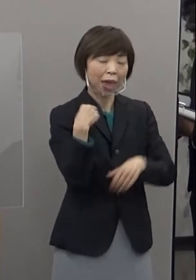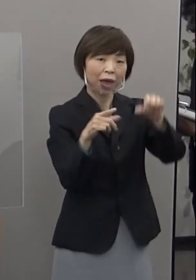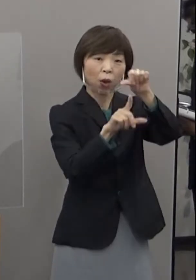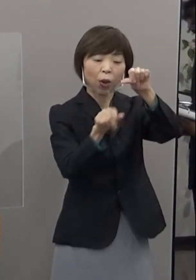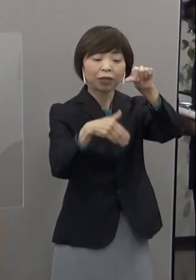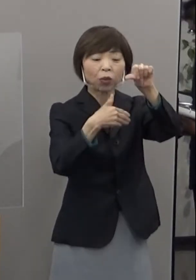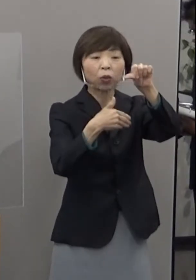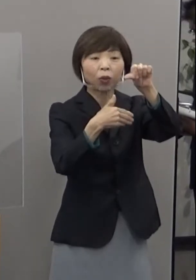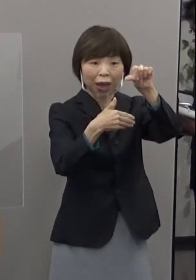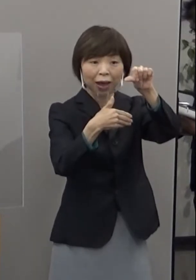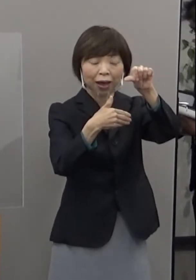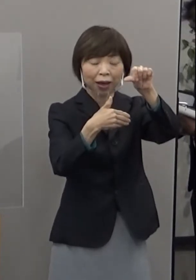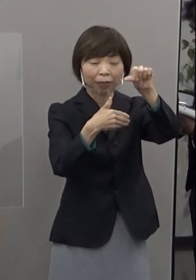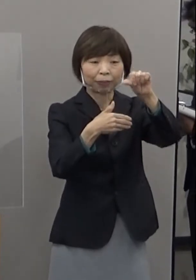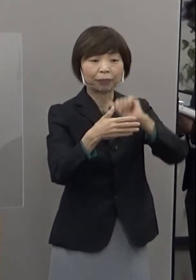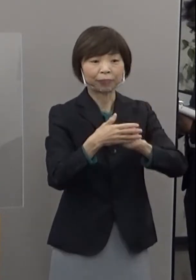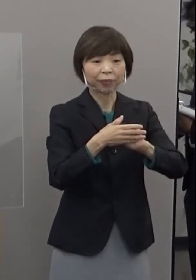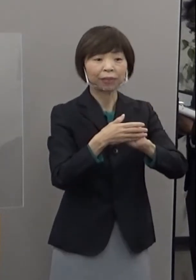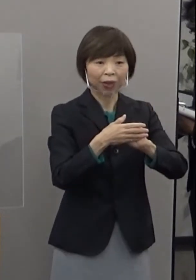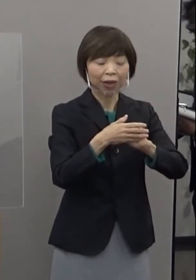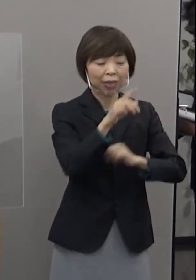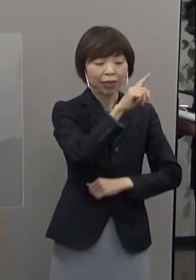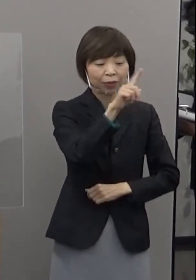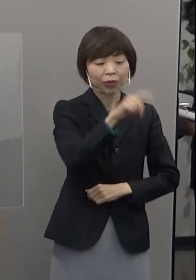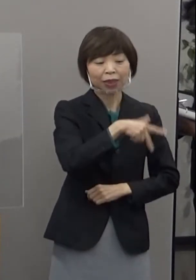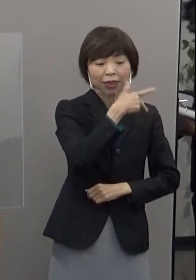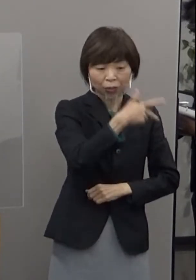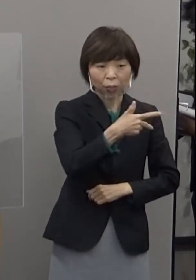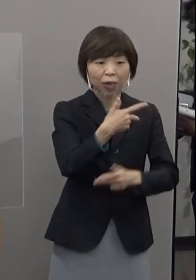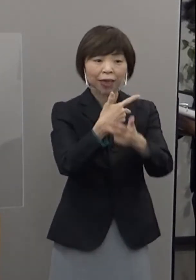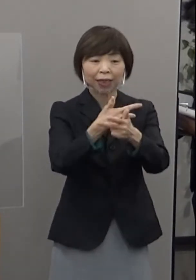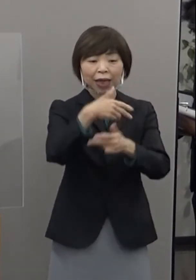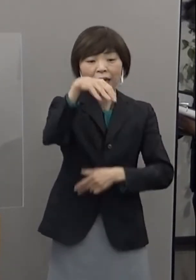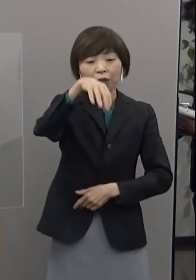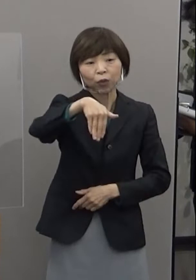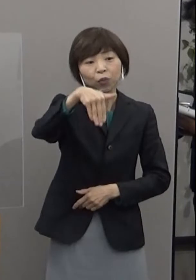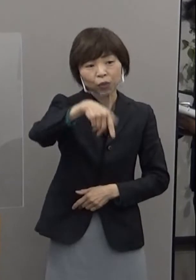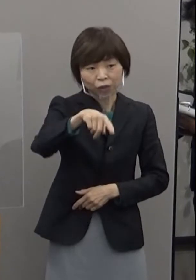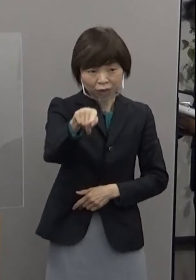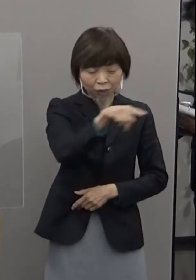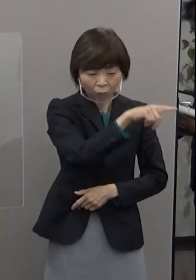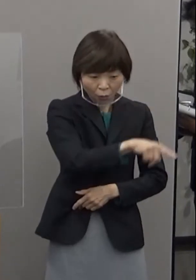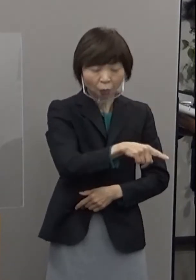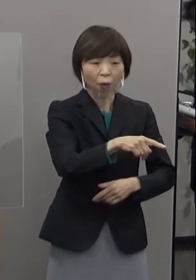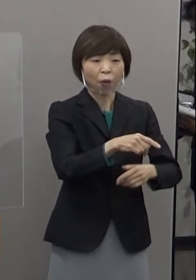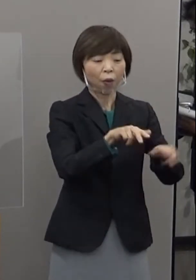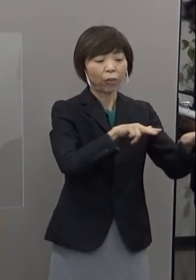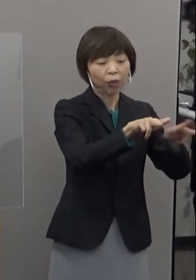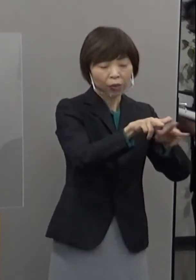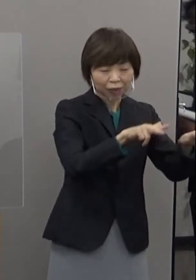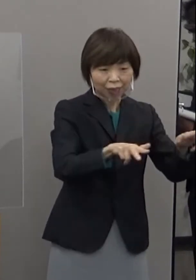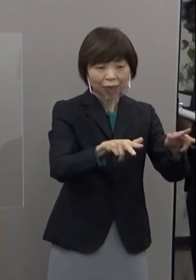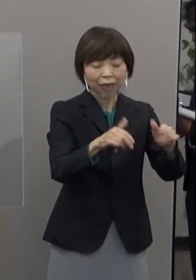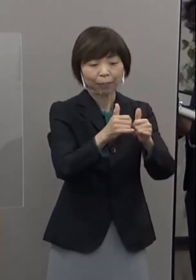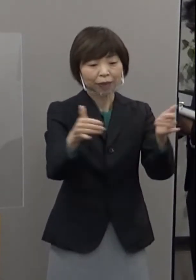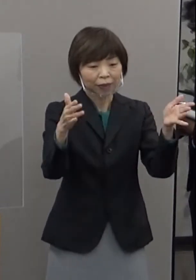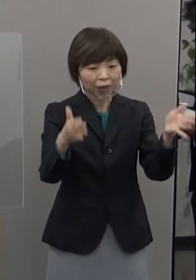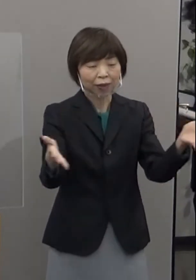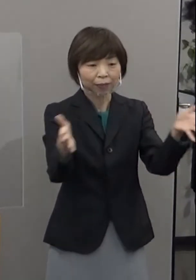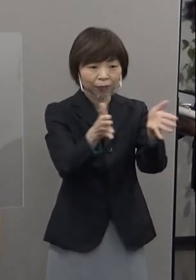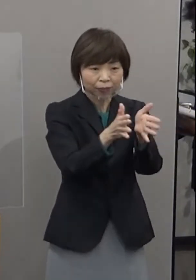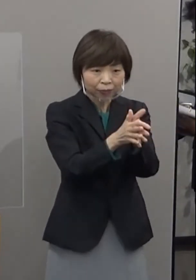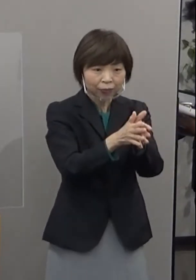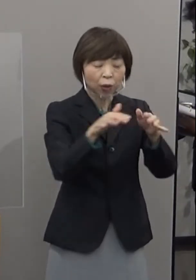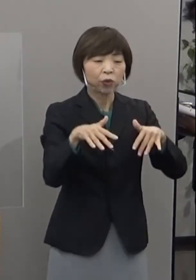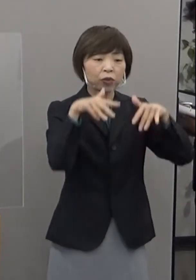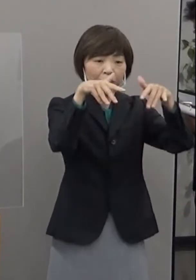5月9日には下関市と北九州市の官民組織としまして、この実行委員会を